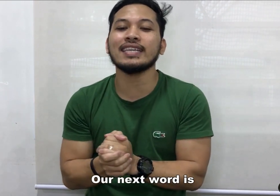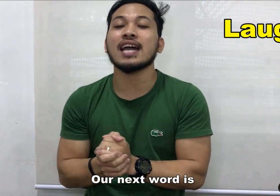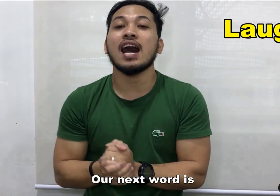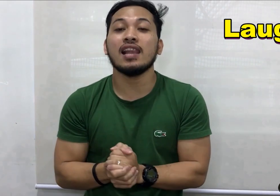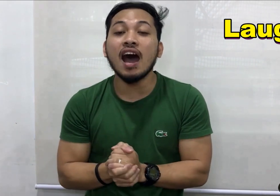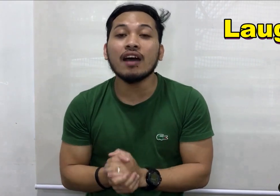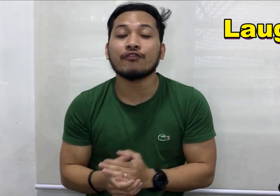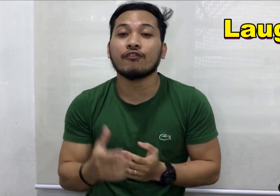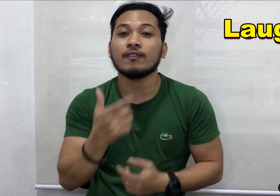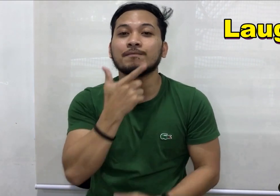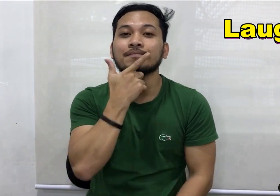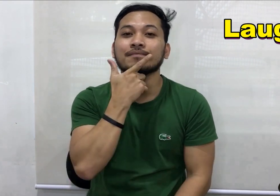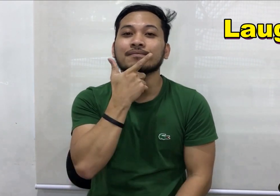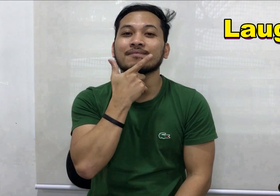is laugh.